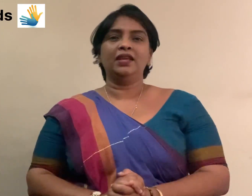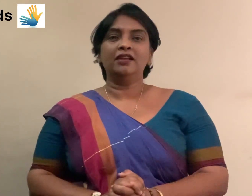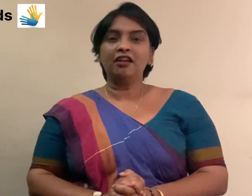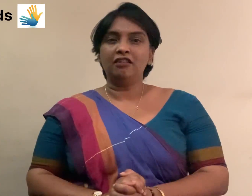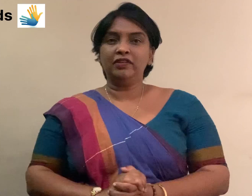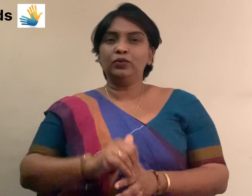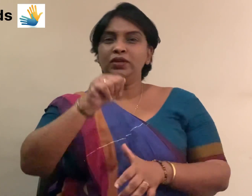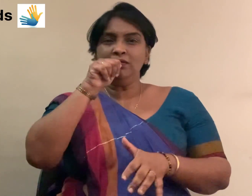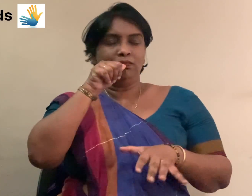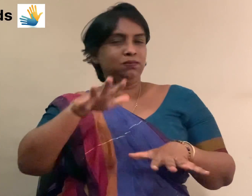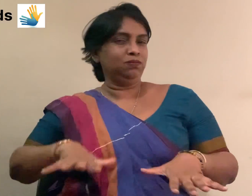ගම් වතුර